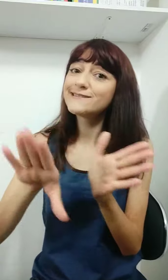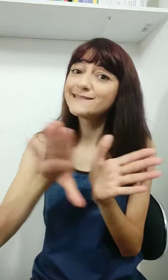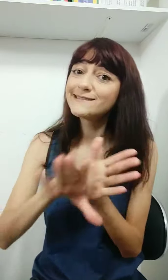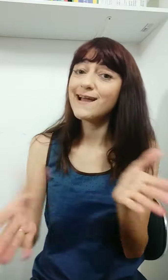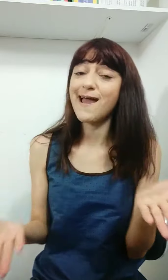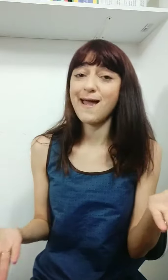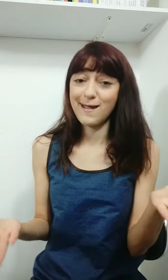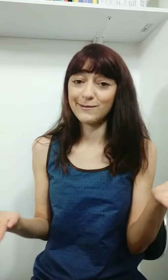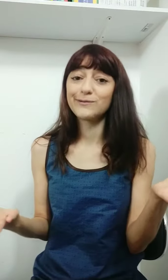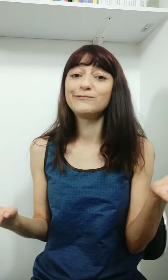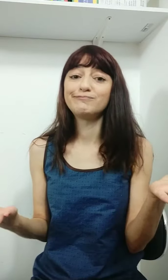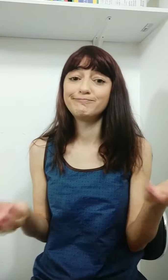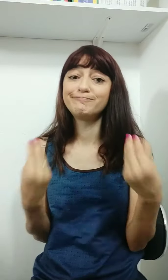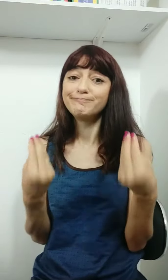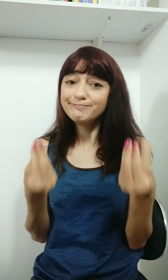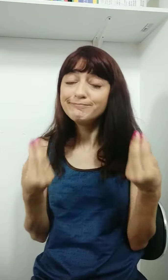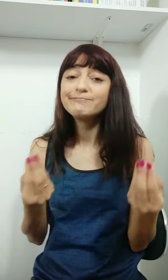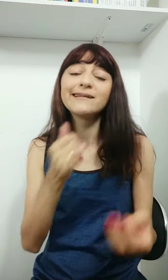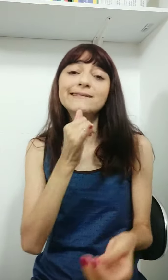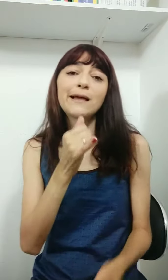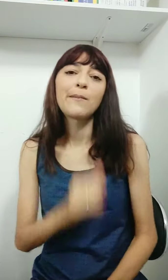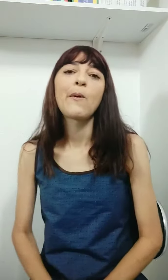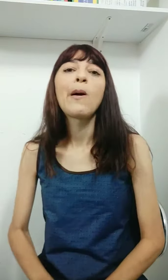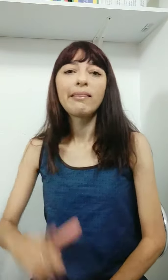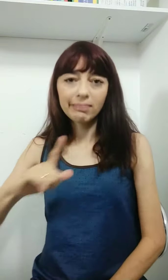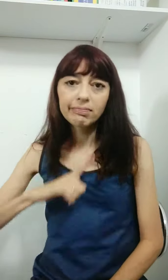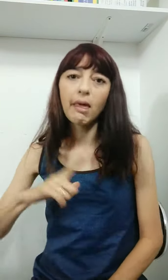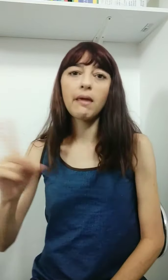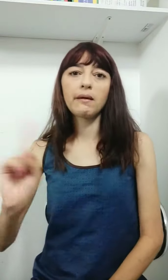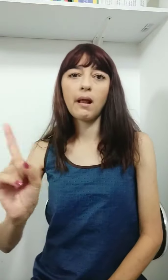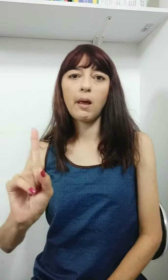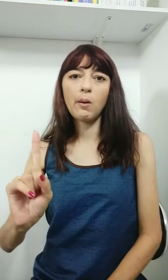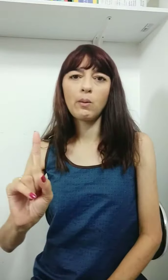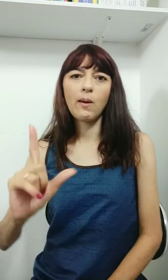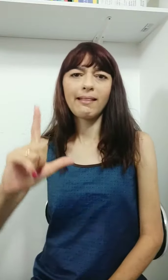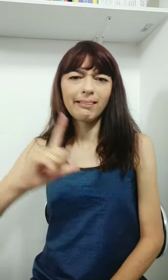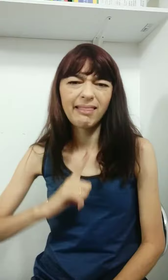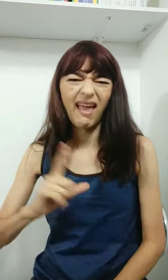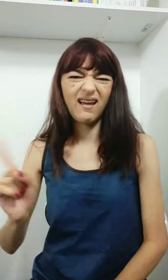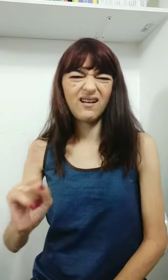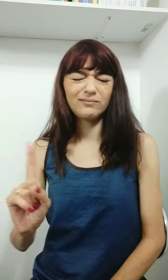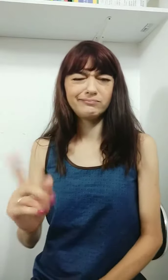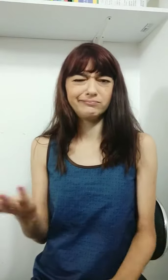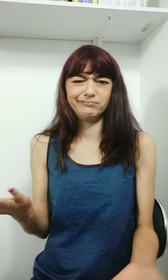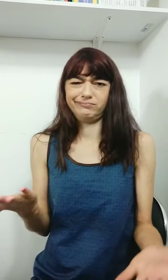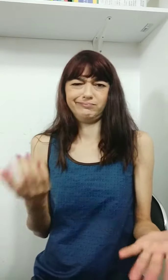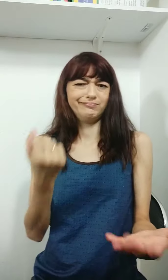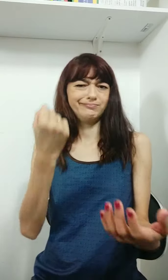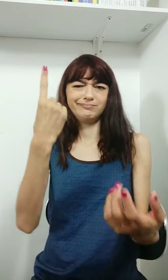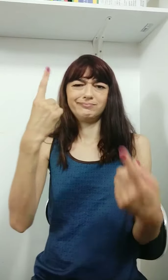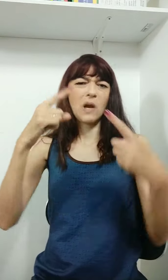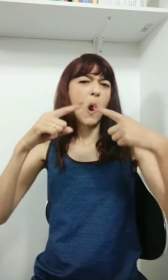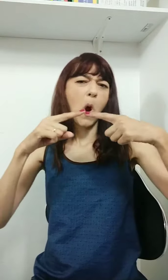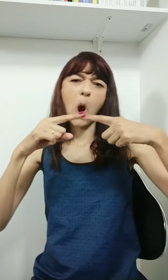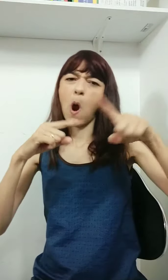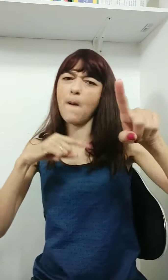conhecem apenas o vocabulário e fazem português sinalizado. Por exemplo, tem não. Olha só, completamente errado,